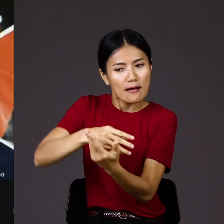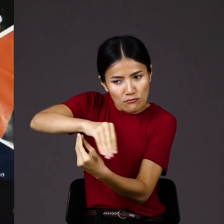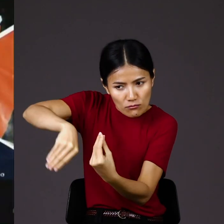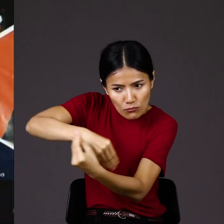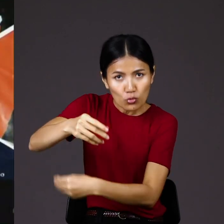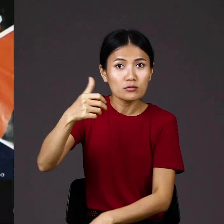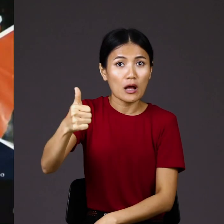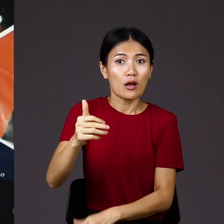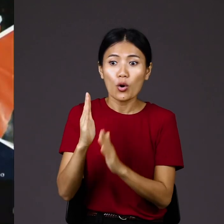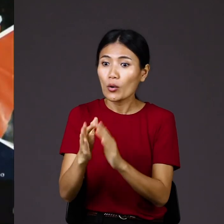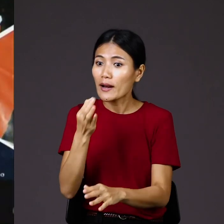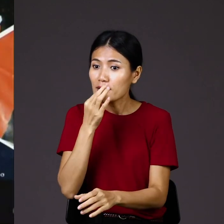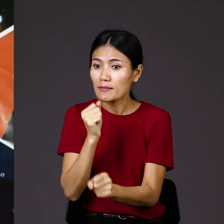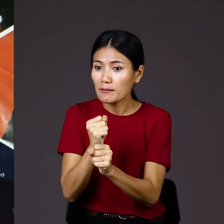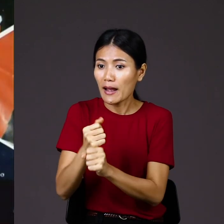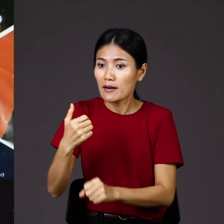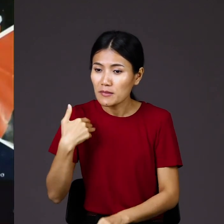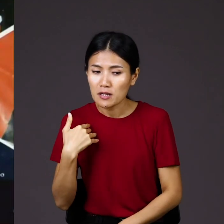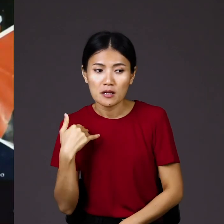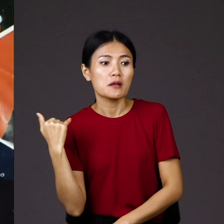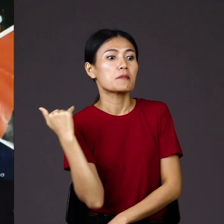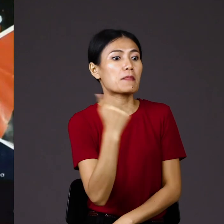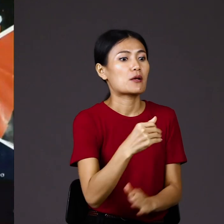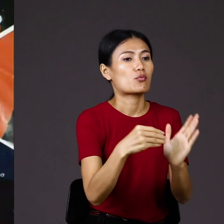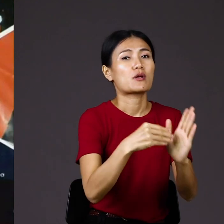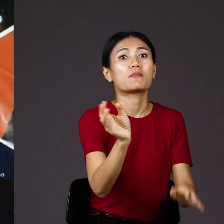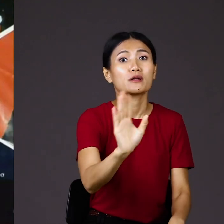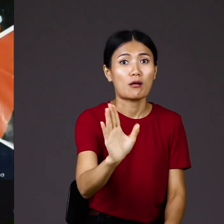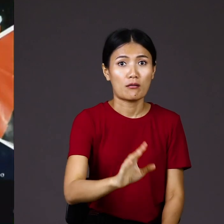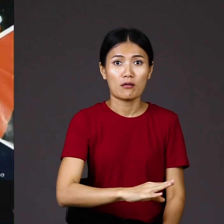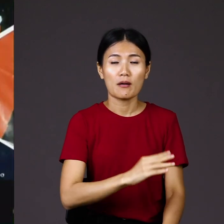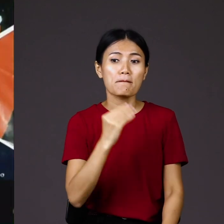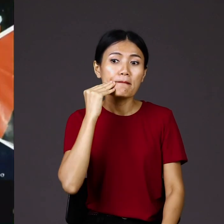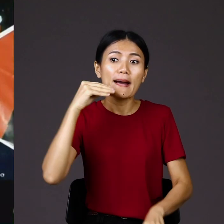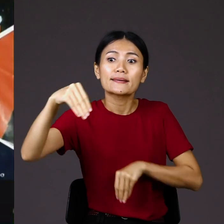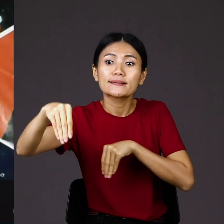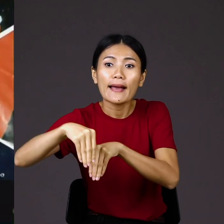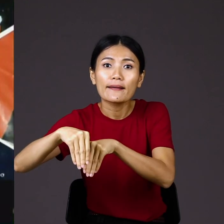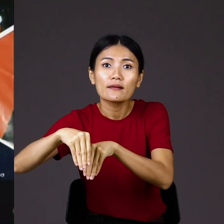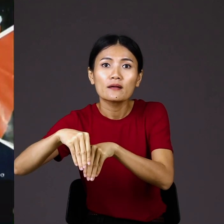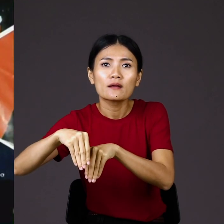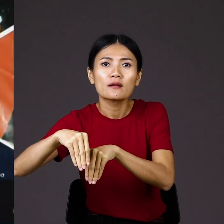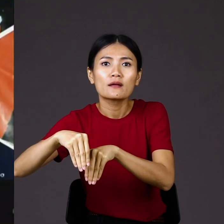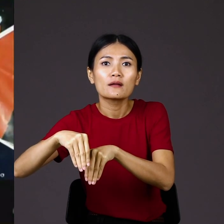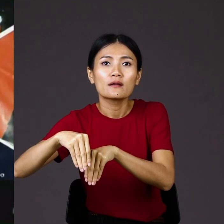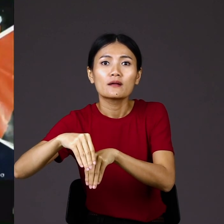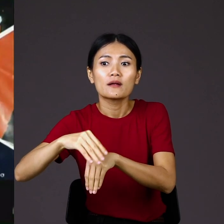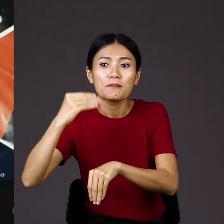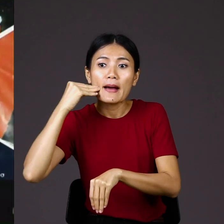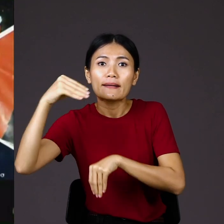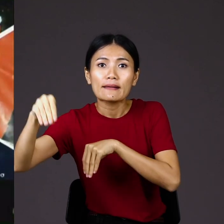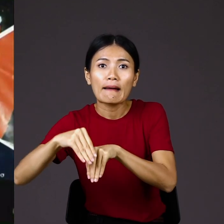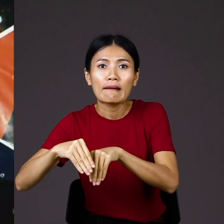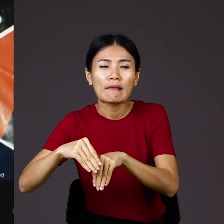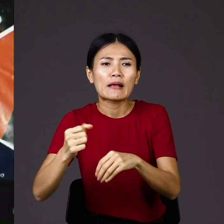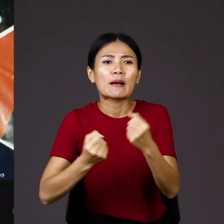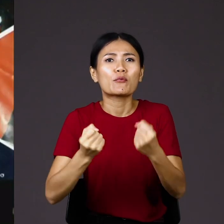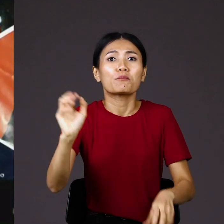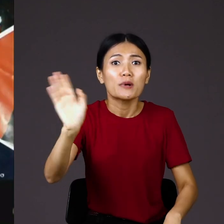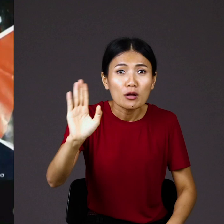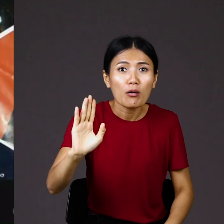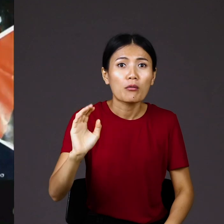ทำเราก็ไม่ต้องไปหางานทำที่อื่นคนมีงานทำใกล้บ้านไม่ต้องเดินท